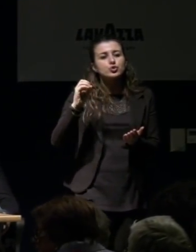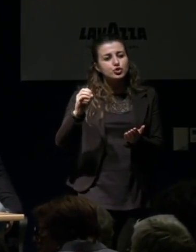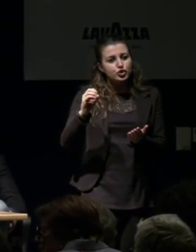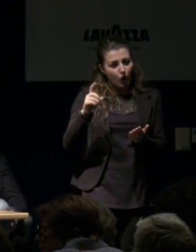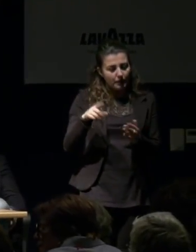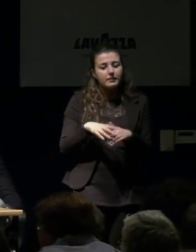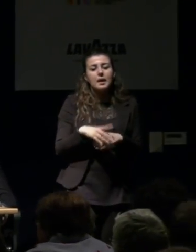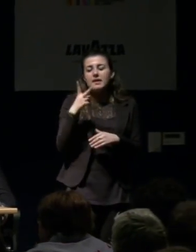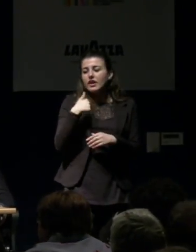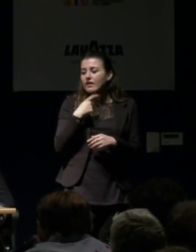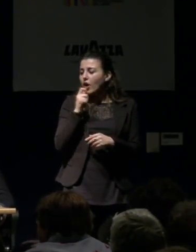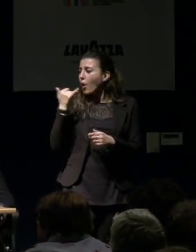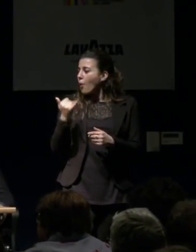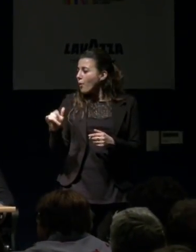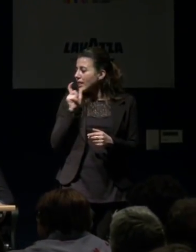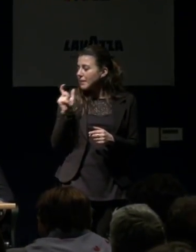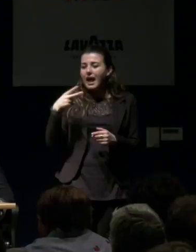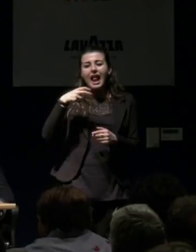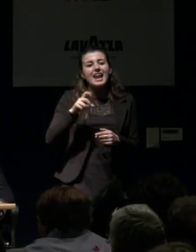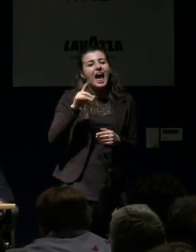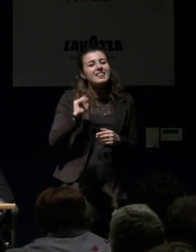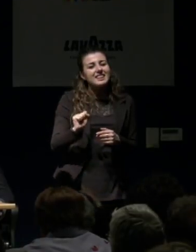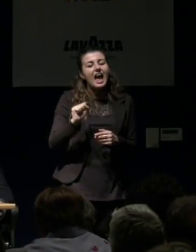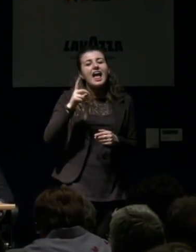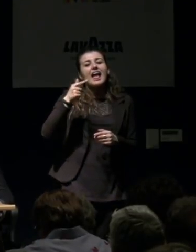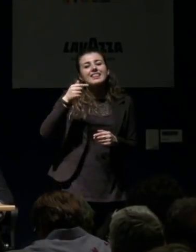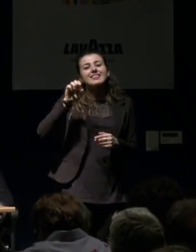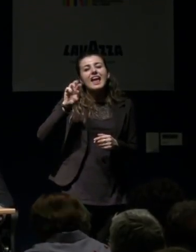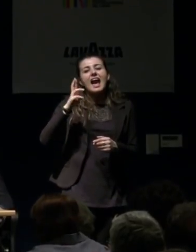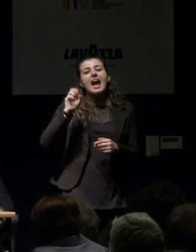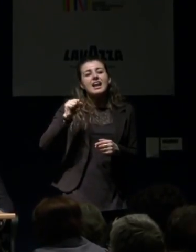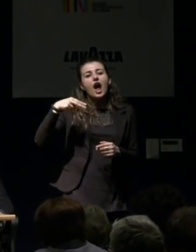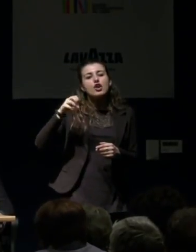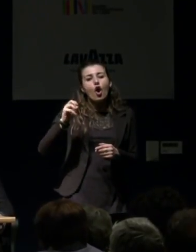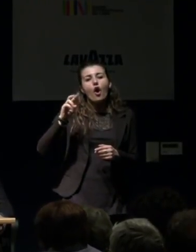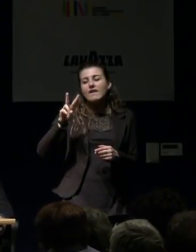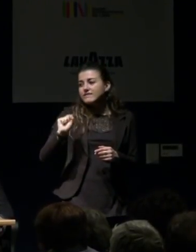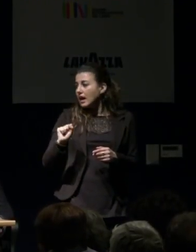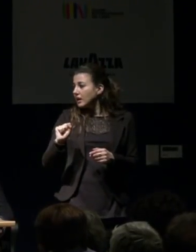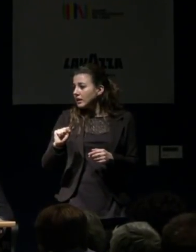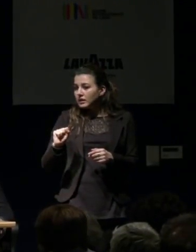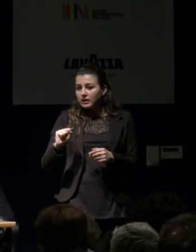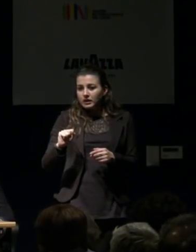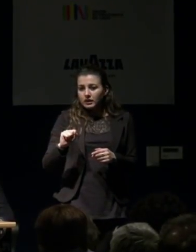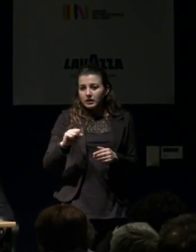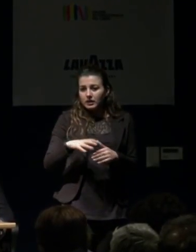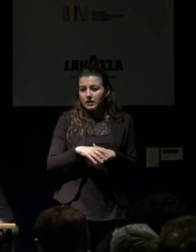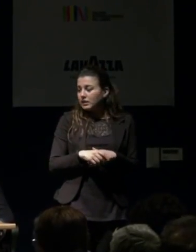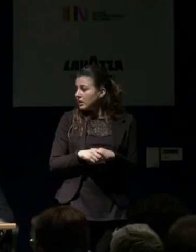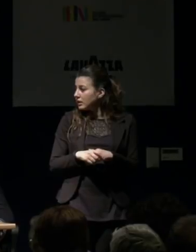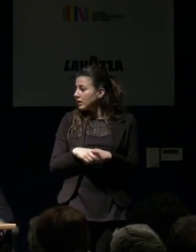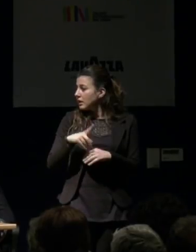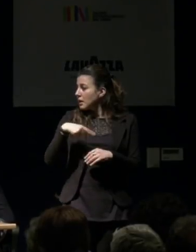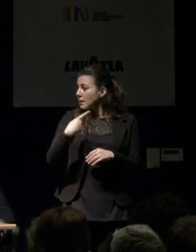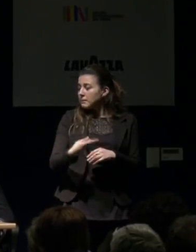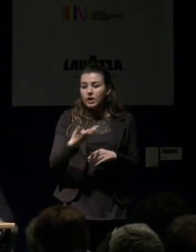a nadia terranova prima di come e poi c'è il